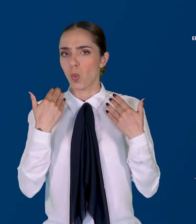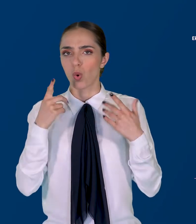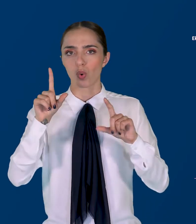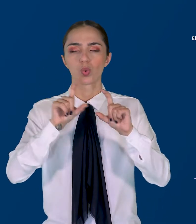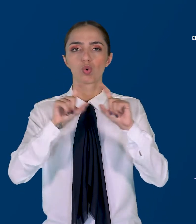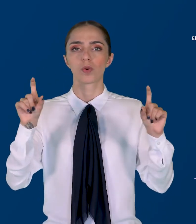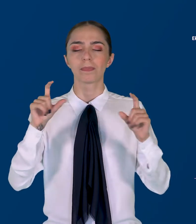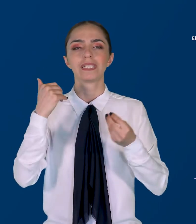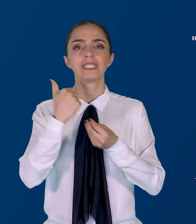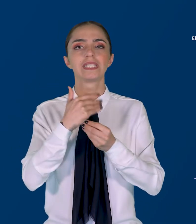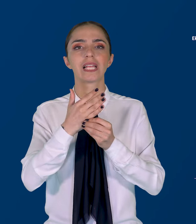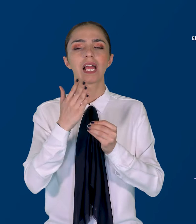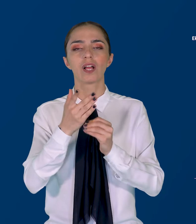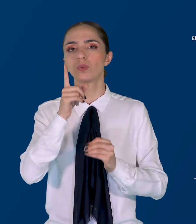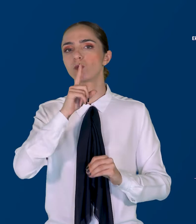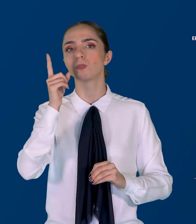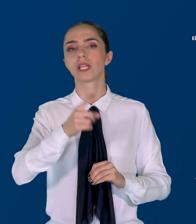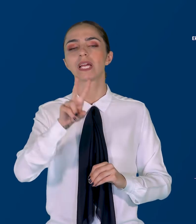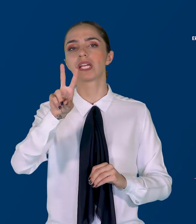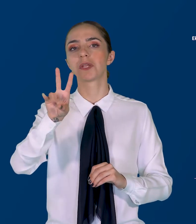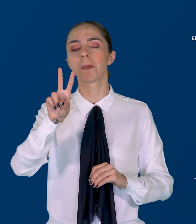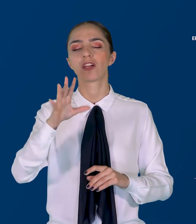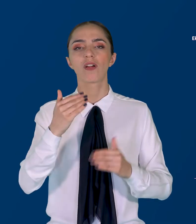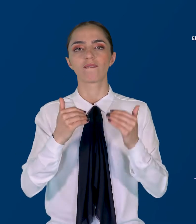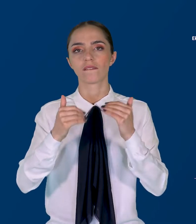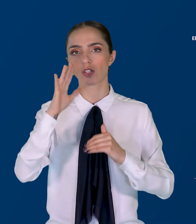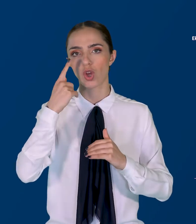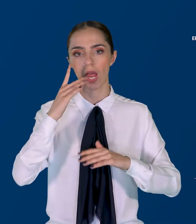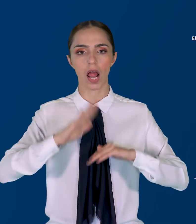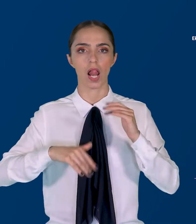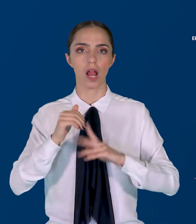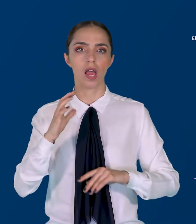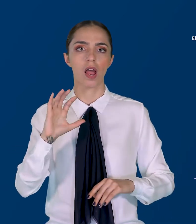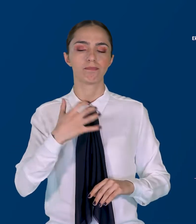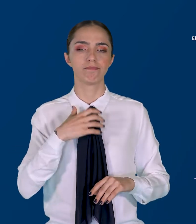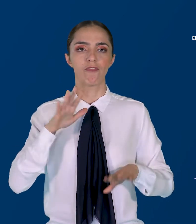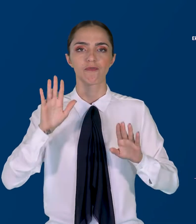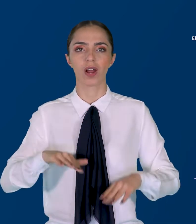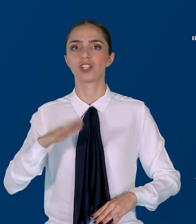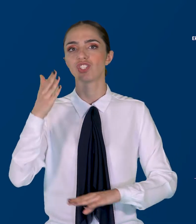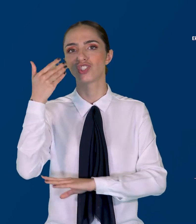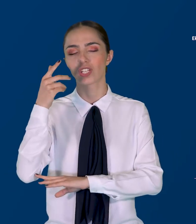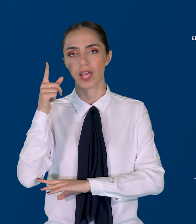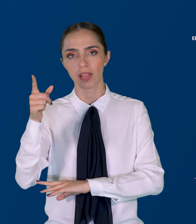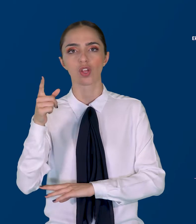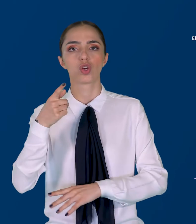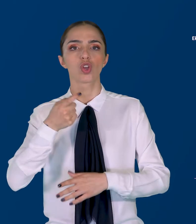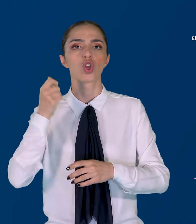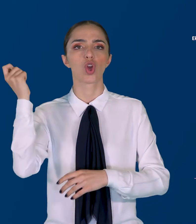hisselerinin %25'ten fazlasını elinde bulunduran şirketin yönetiminde söz sahibi olan